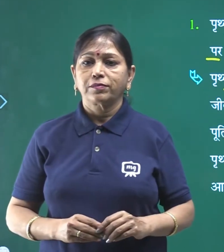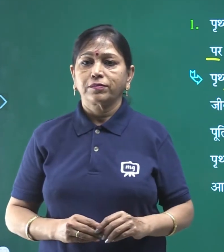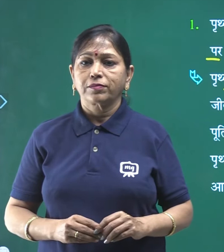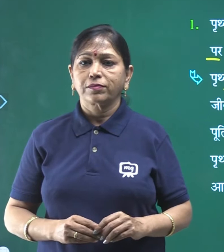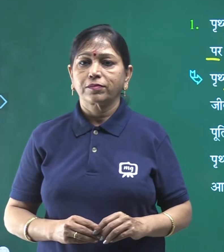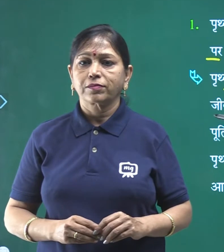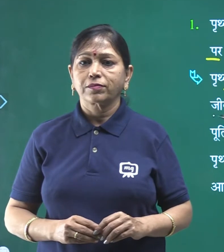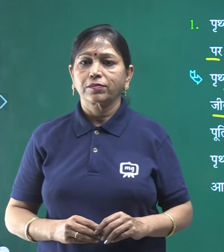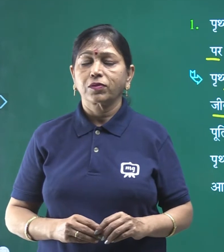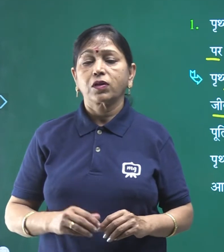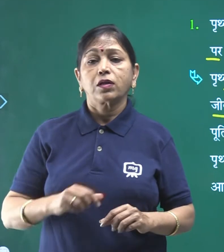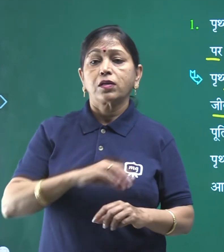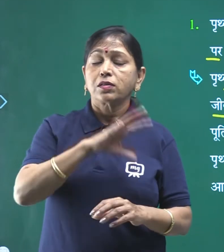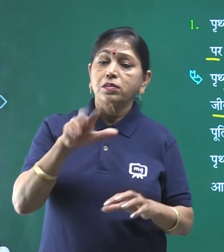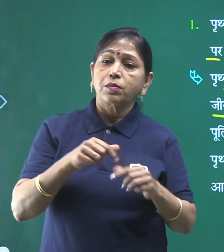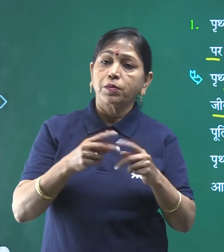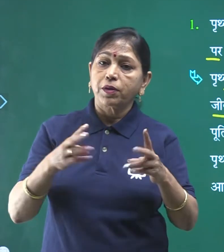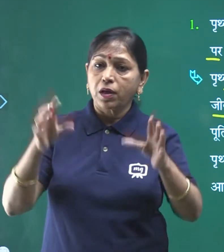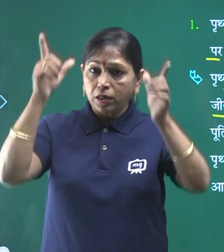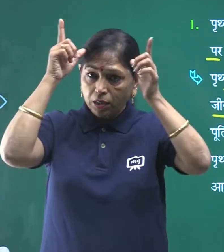कि सभी प्रकार के जीवों की